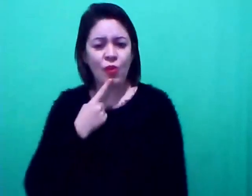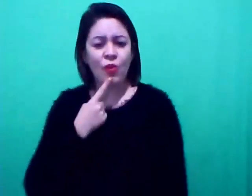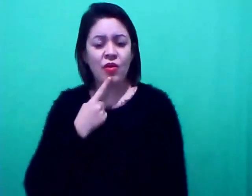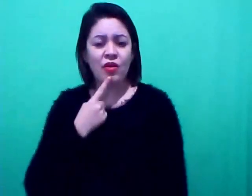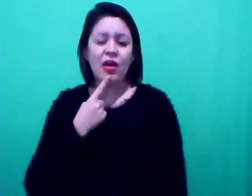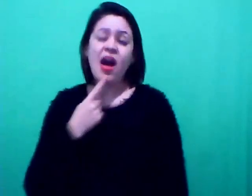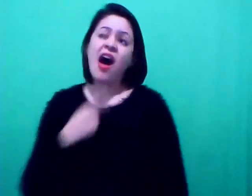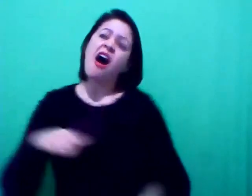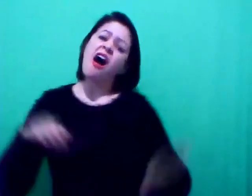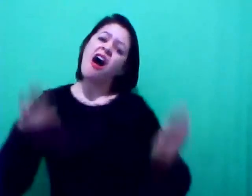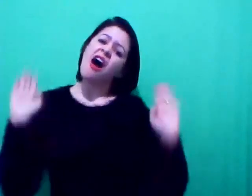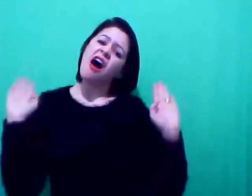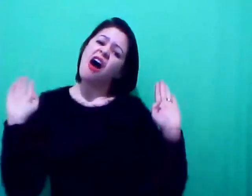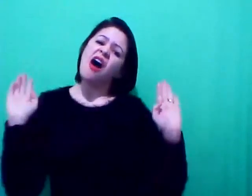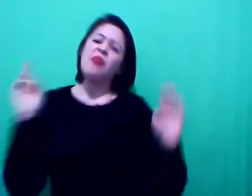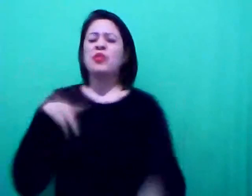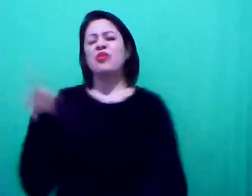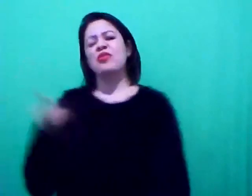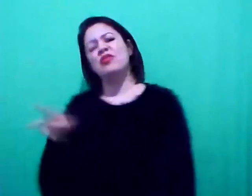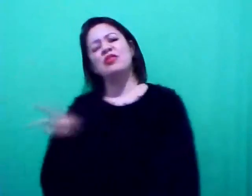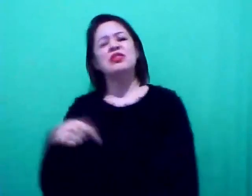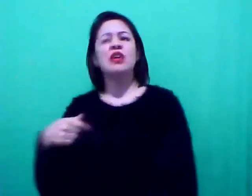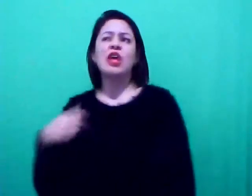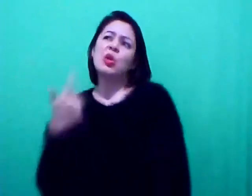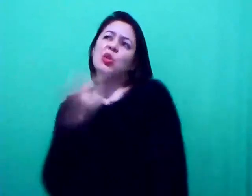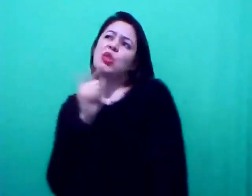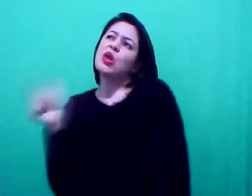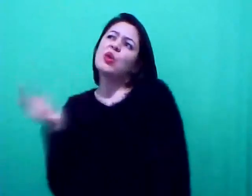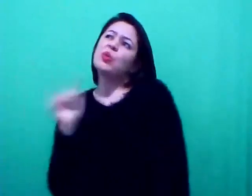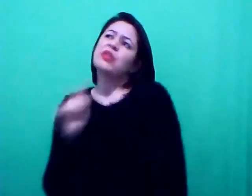surdo. Ah, tem alguns que pensam, ah, mas